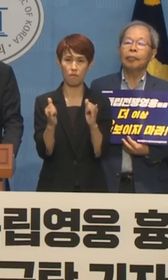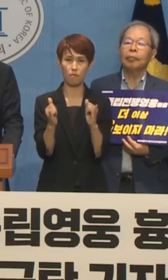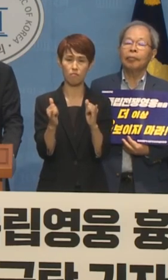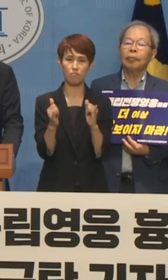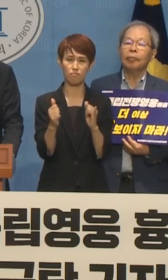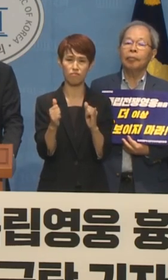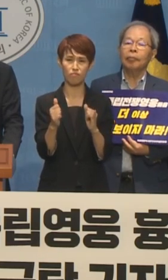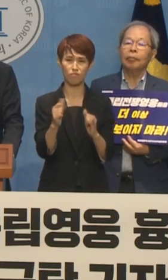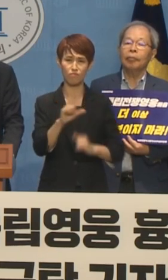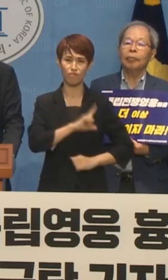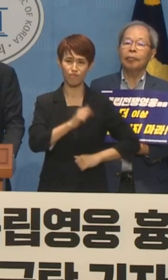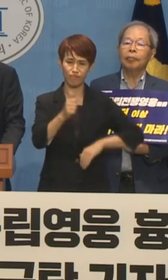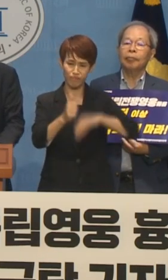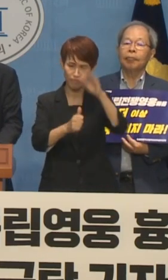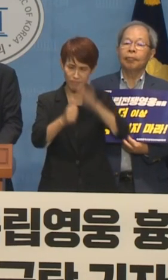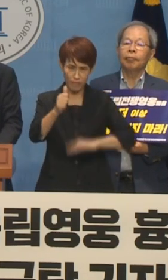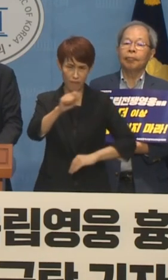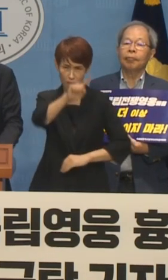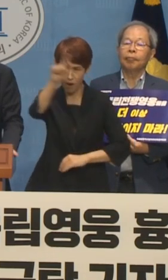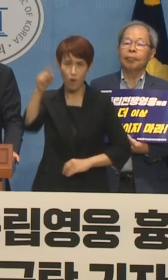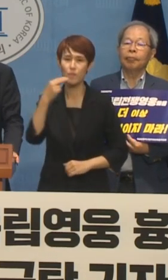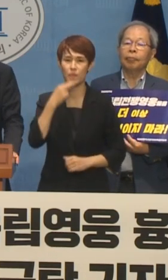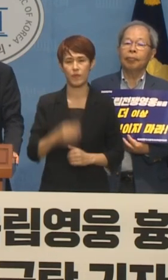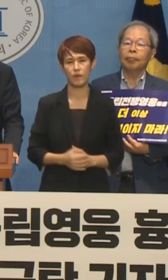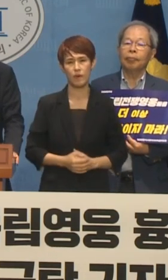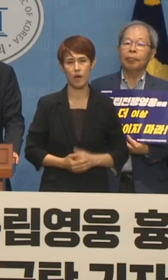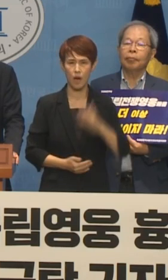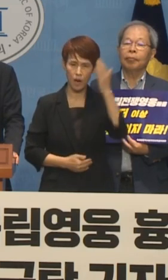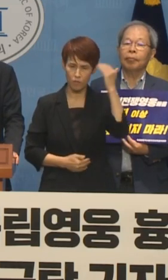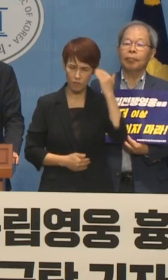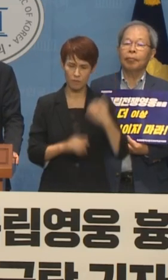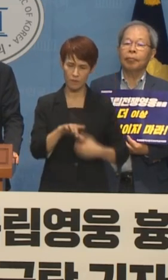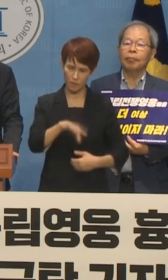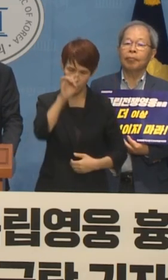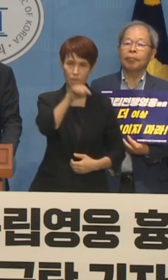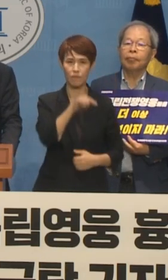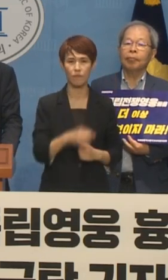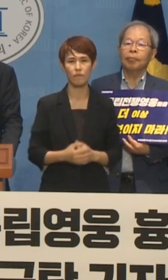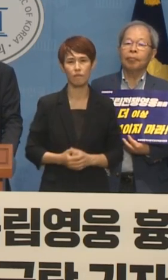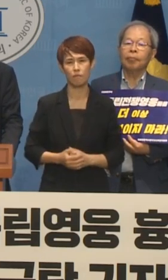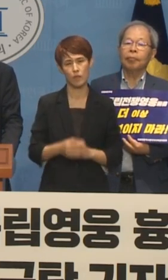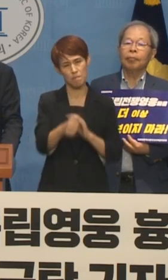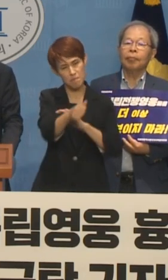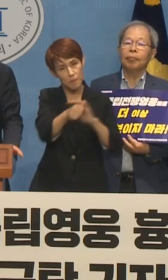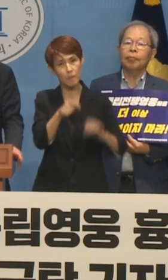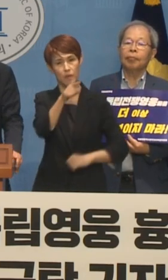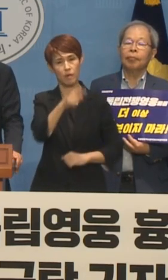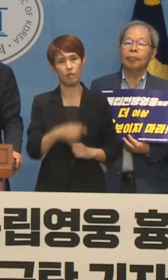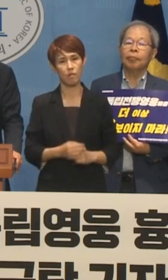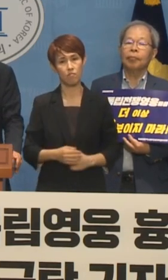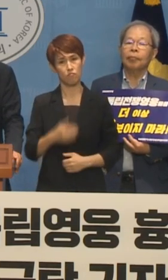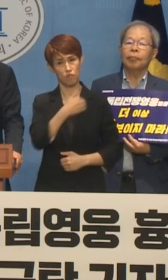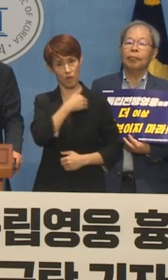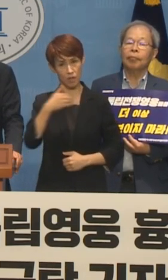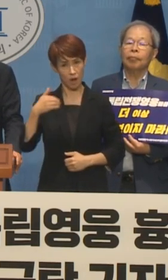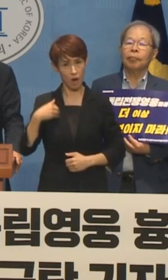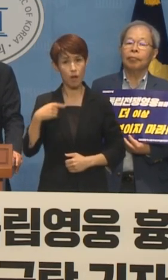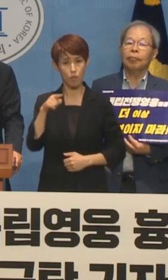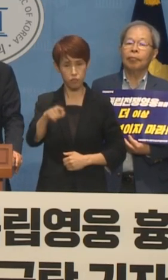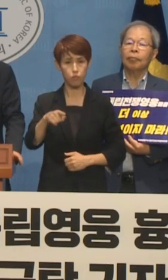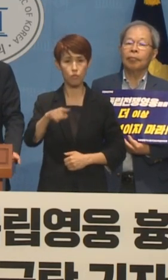적은 없었습니다. 그리고 비겁합니다. 당당하게